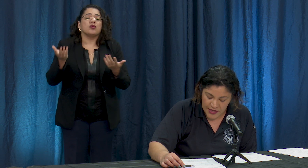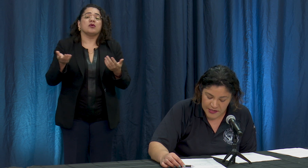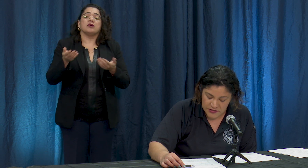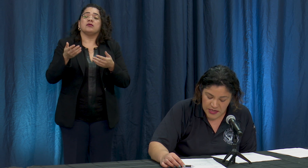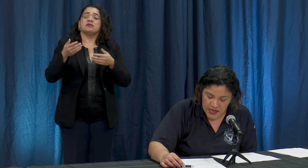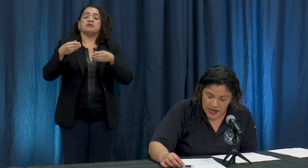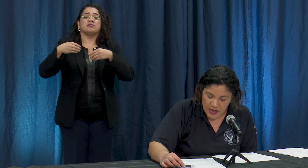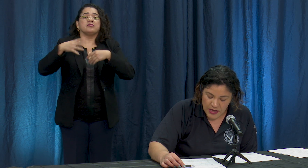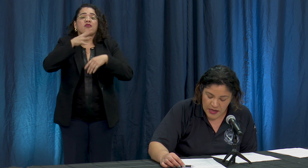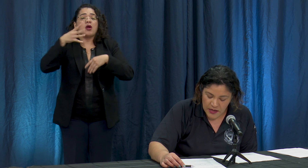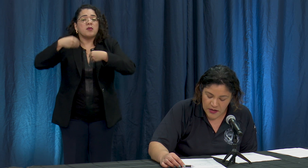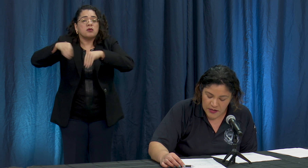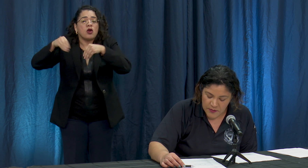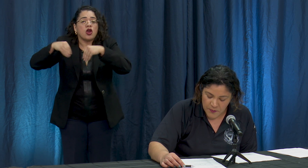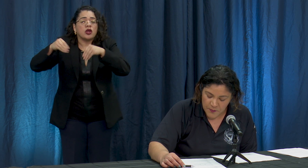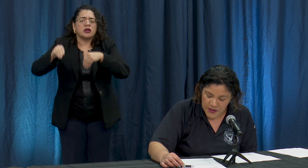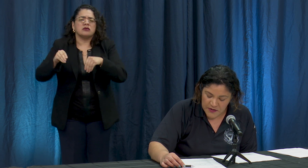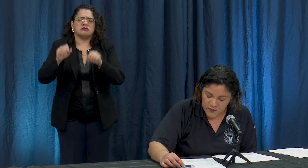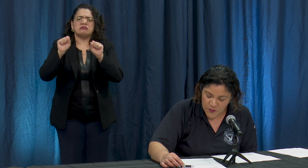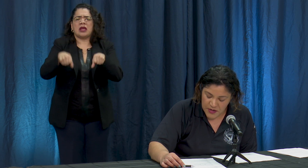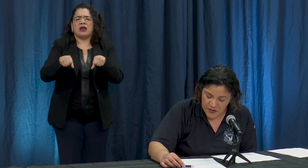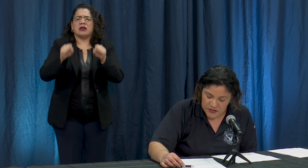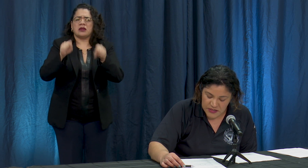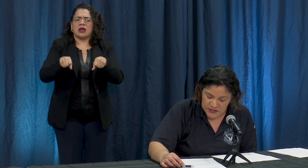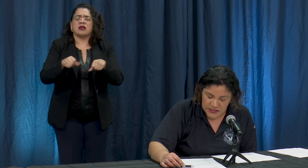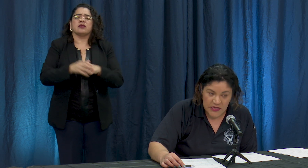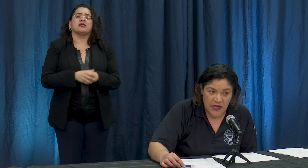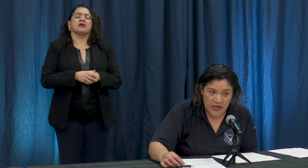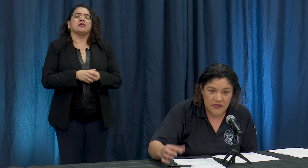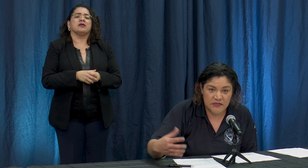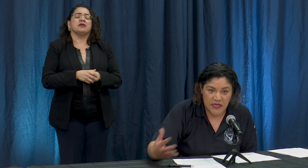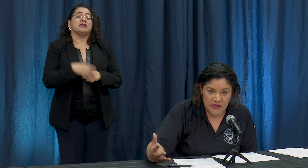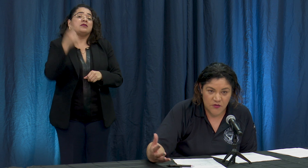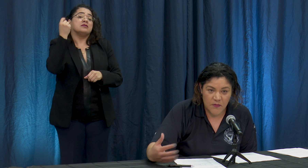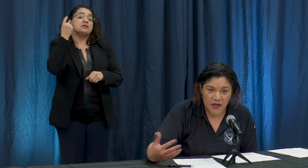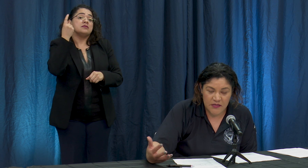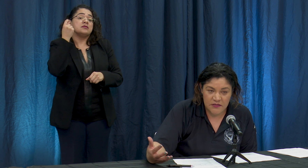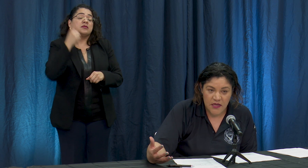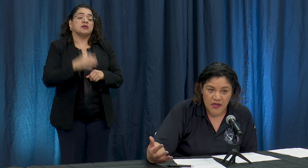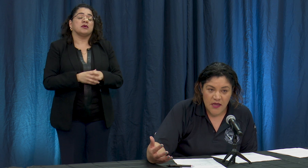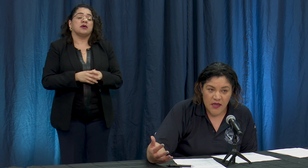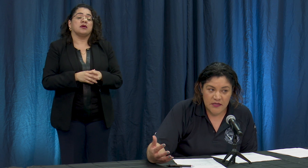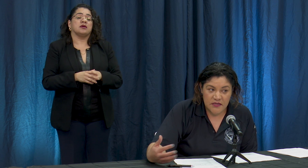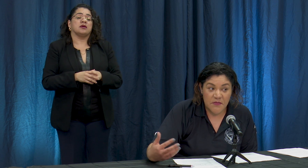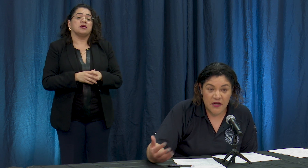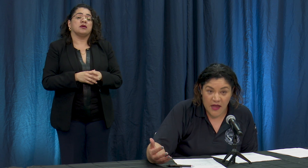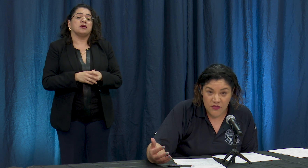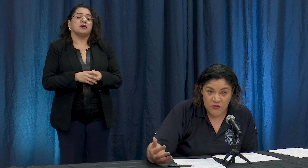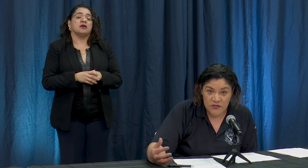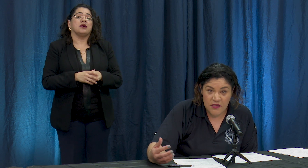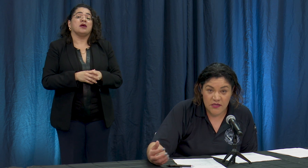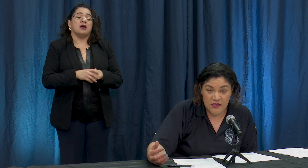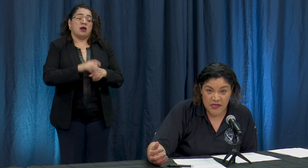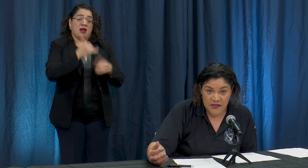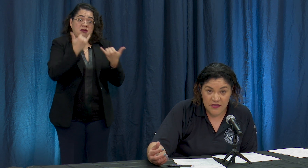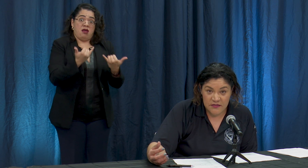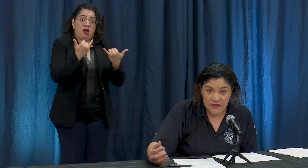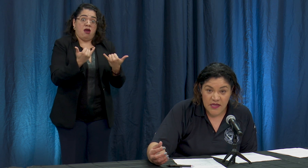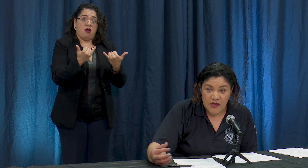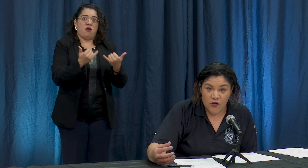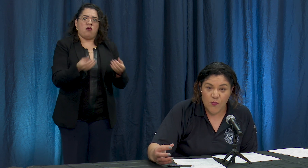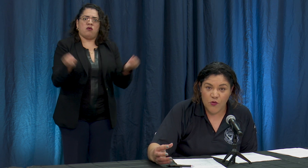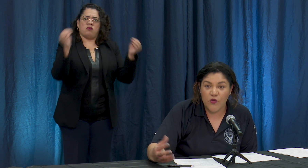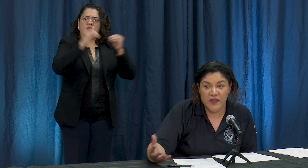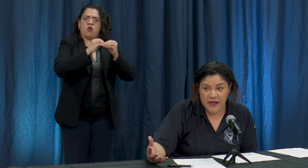agricultores locales, para informarles que sí han salido más mercados y